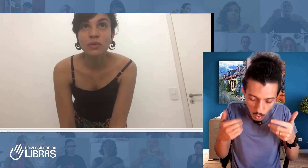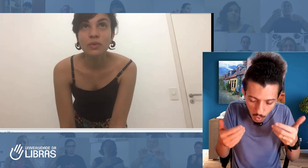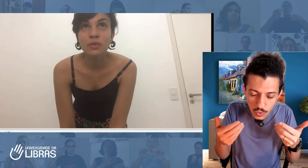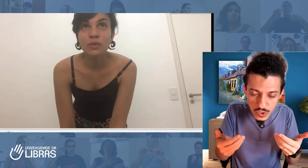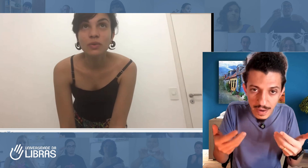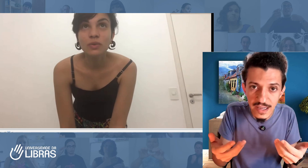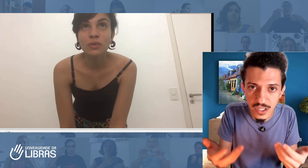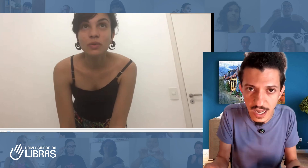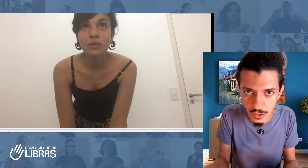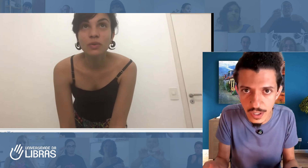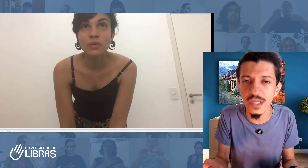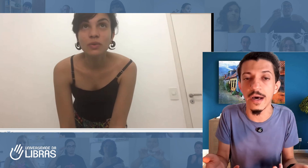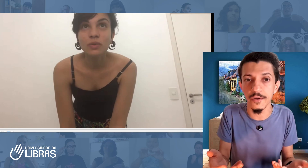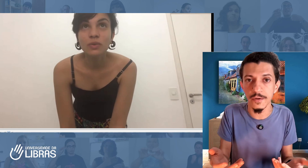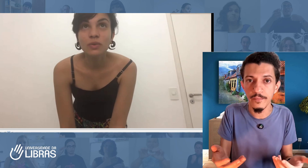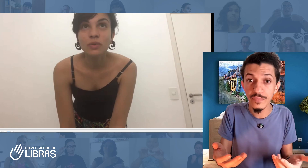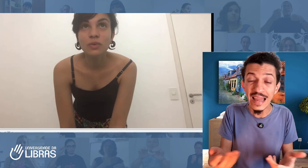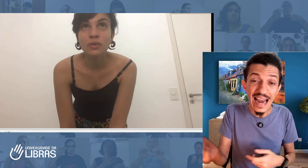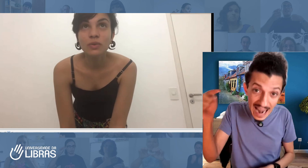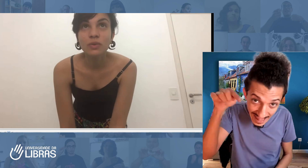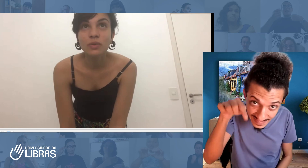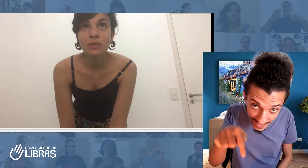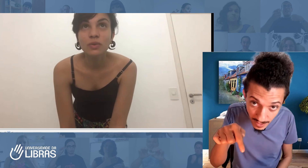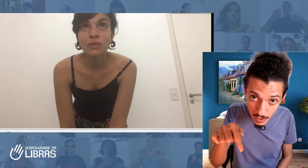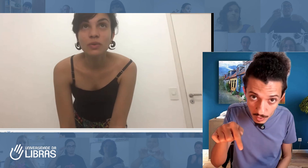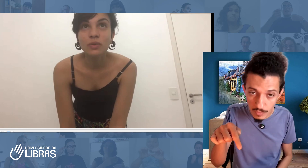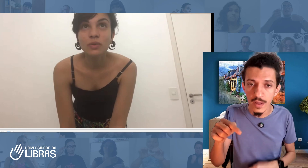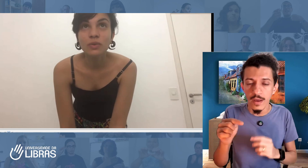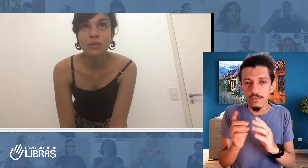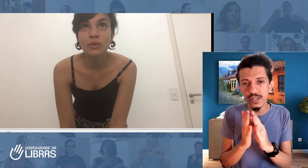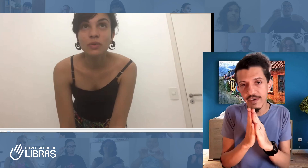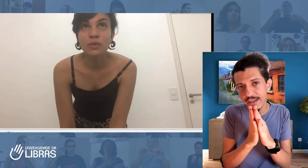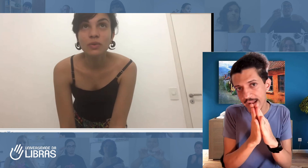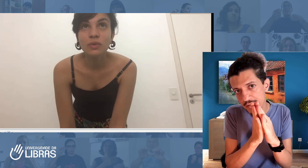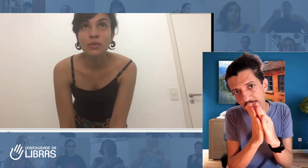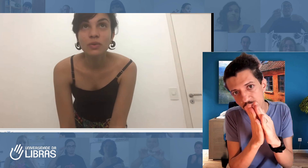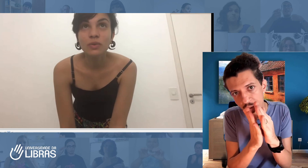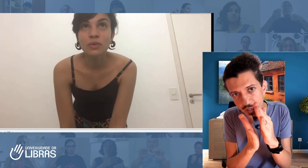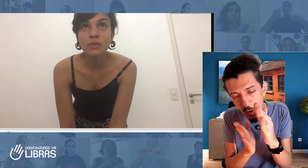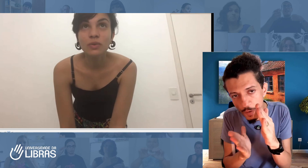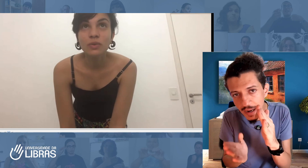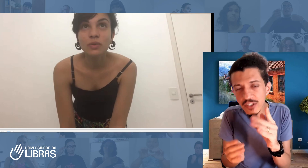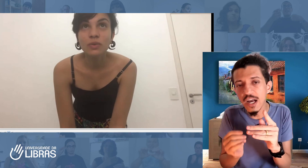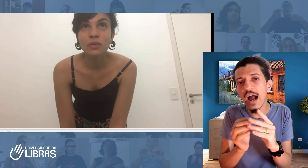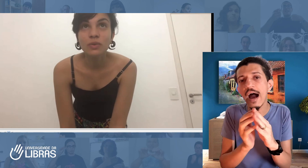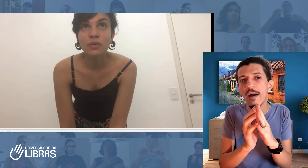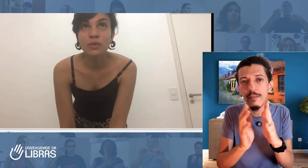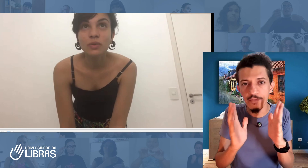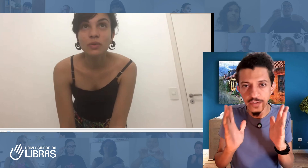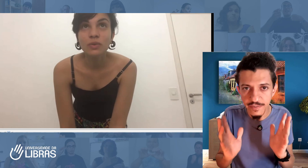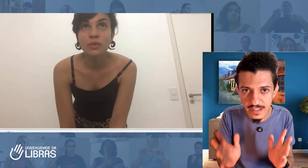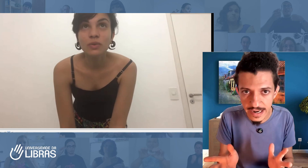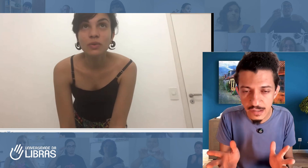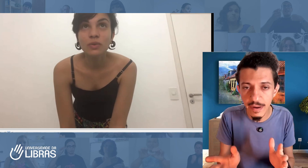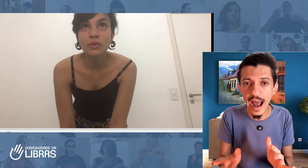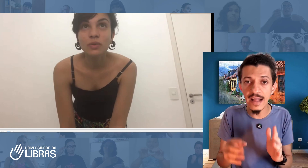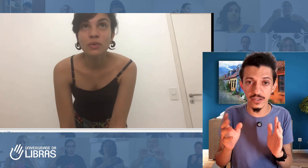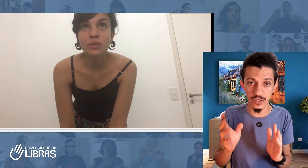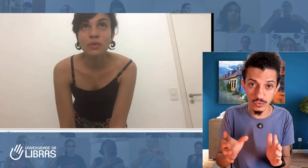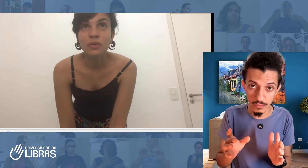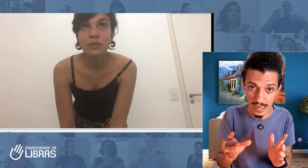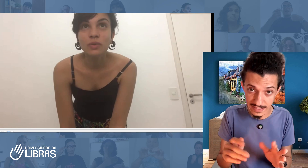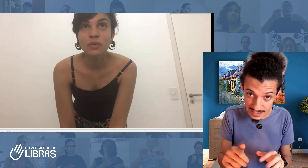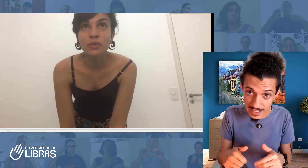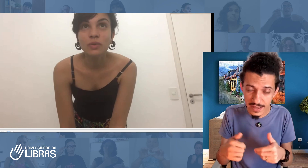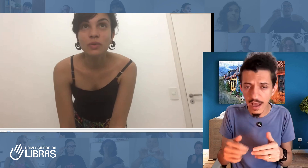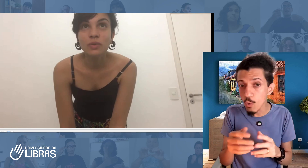ao longo de mais de 14 anos. Lá dentro, você vai ter acesso ao material para baixar, para você fazer as práticas e